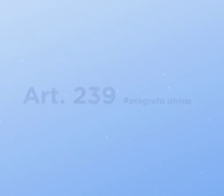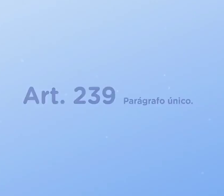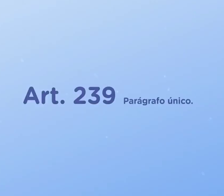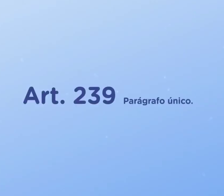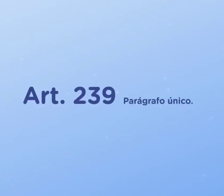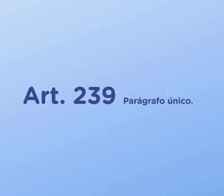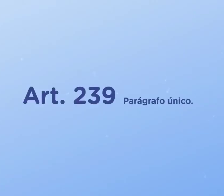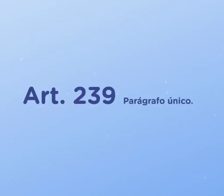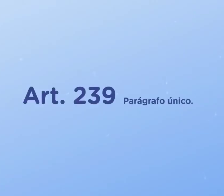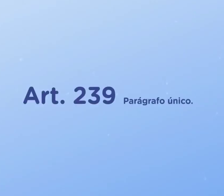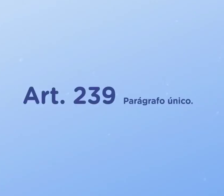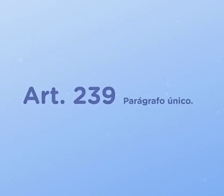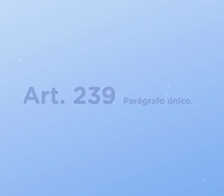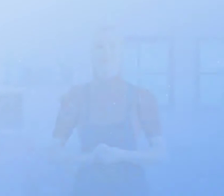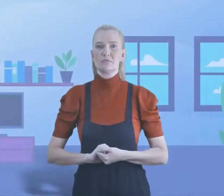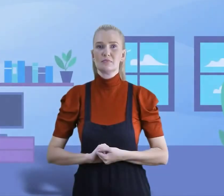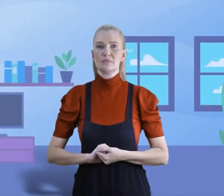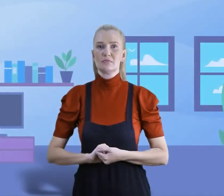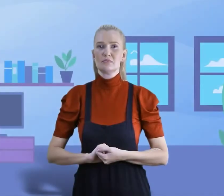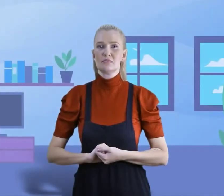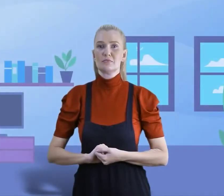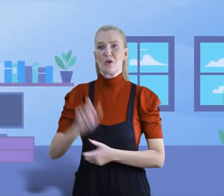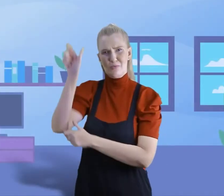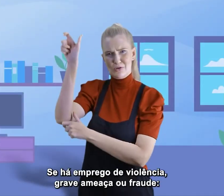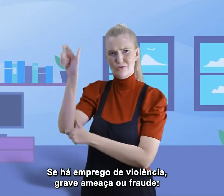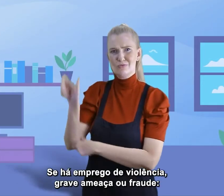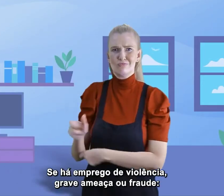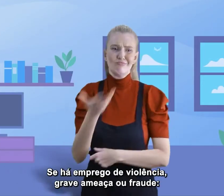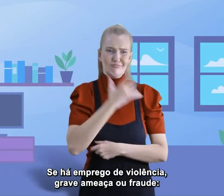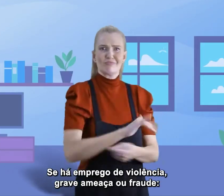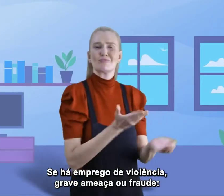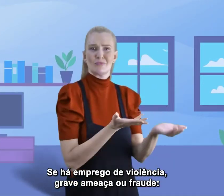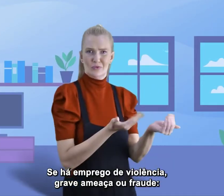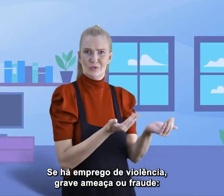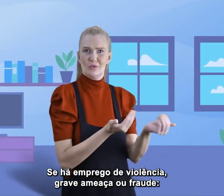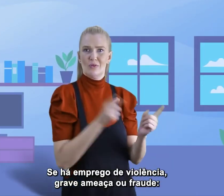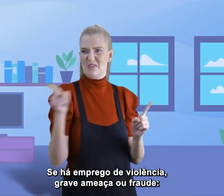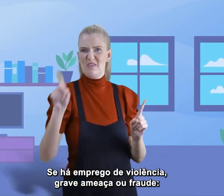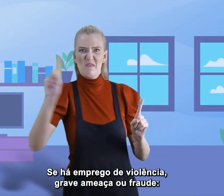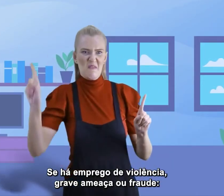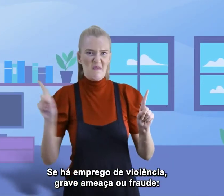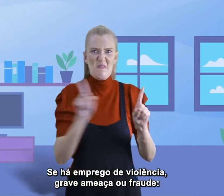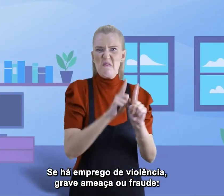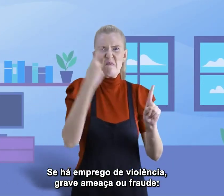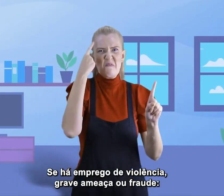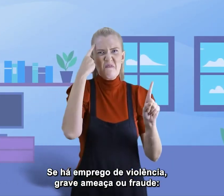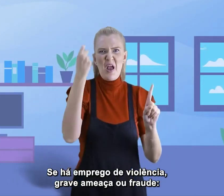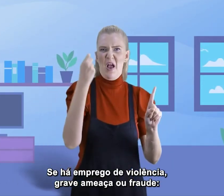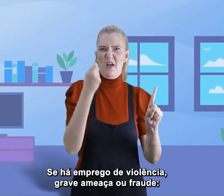Artigo 239, parágrafo único. Se há emprego de violência, grave